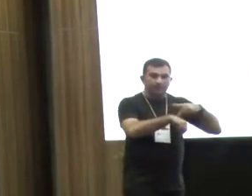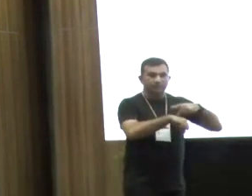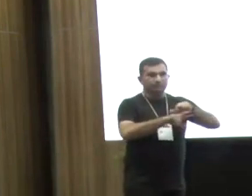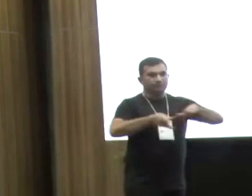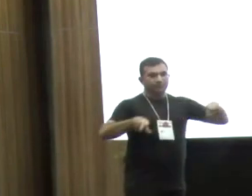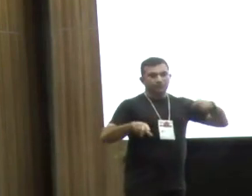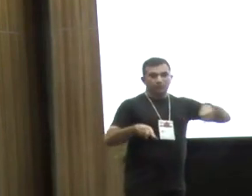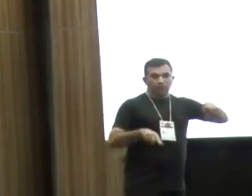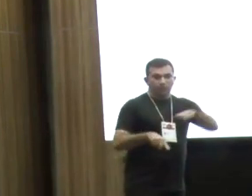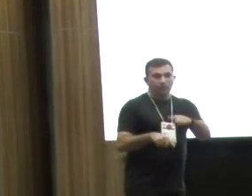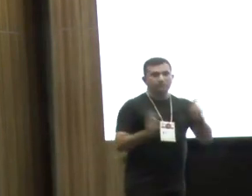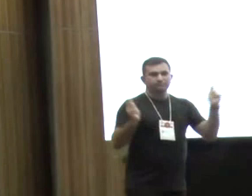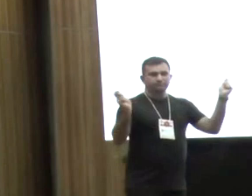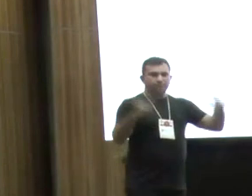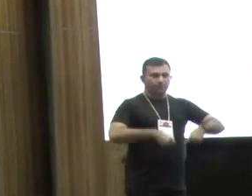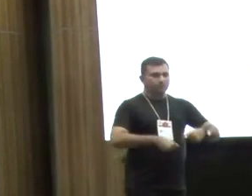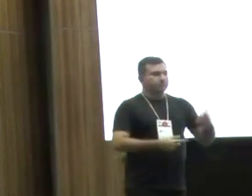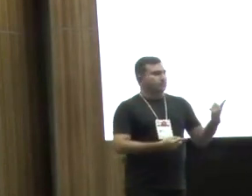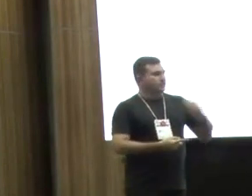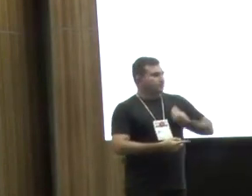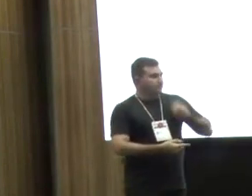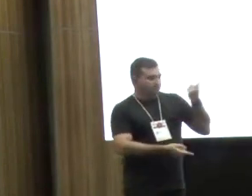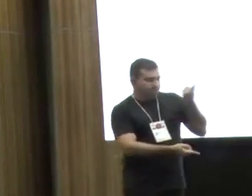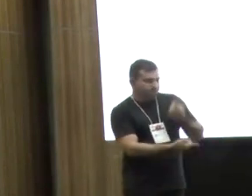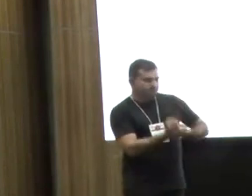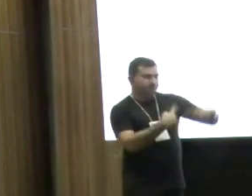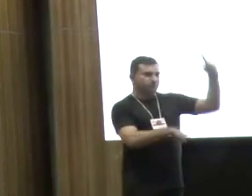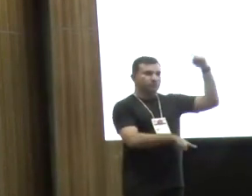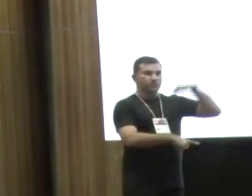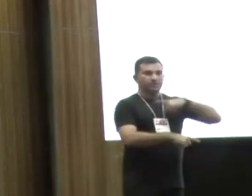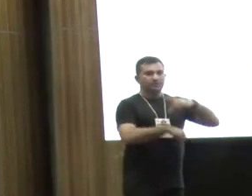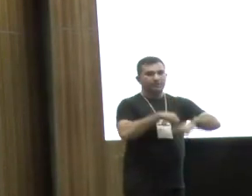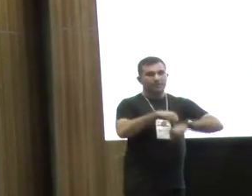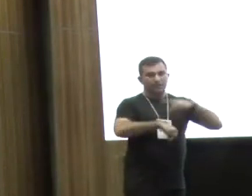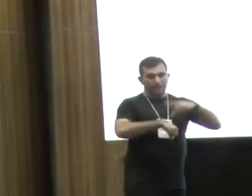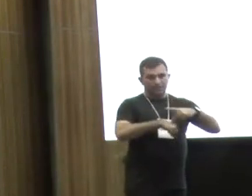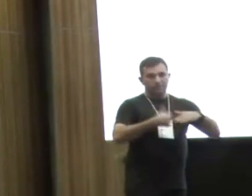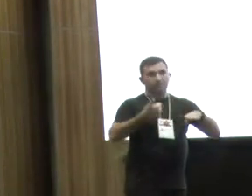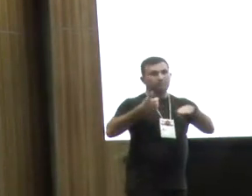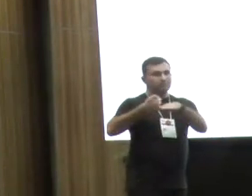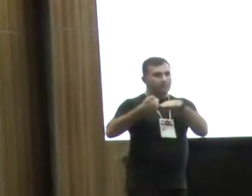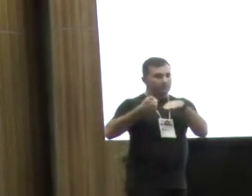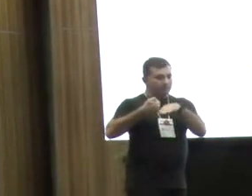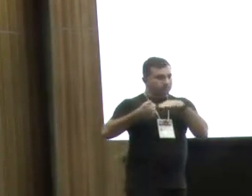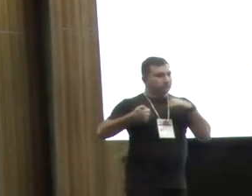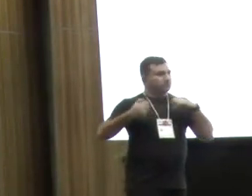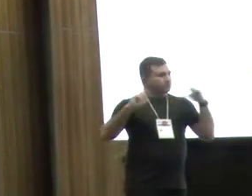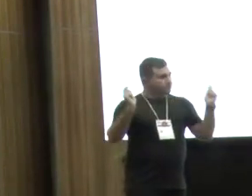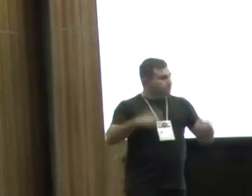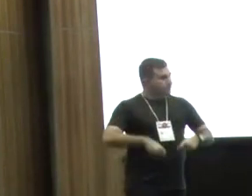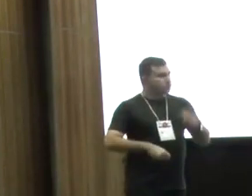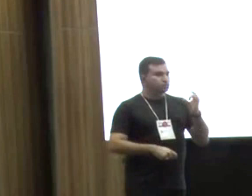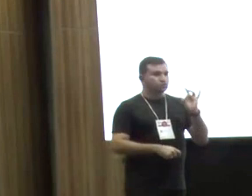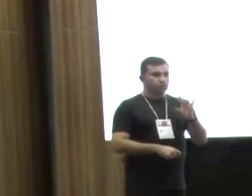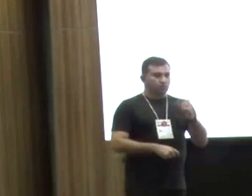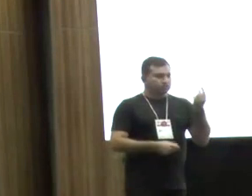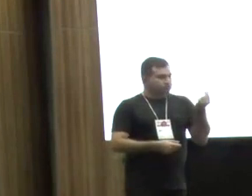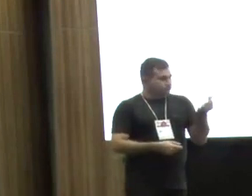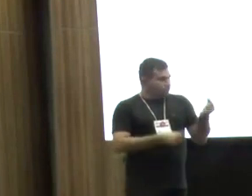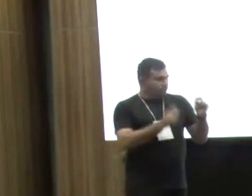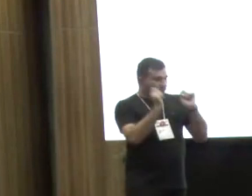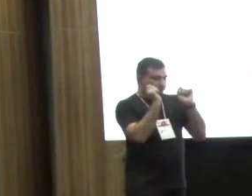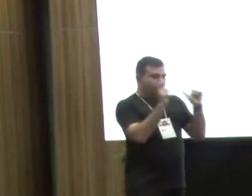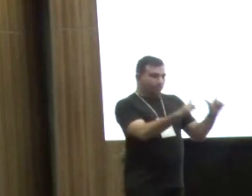do que a possibilidade de transformar esse país num país de classe média, não do ponto de vista somente do